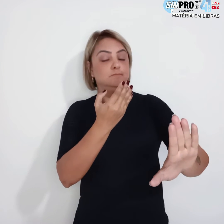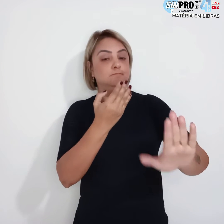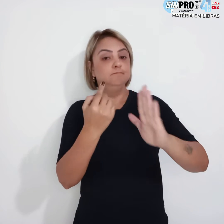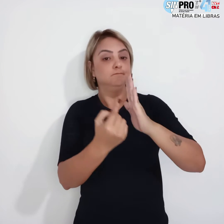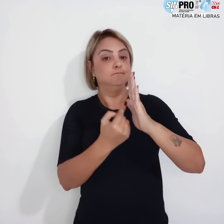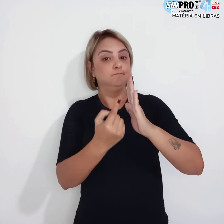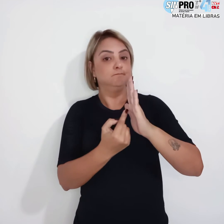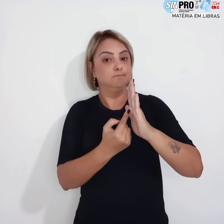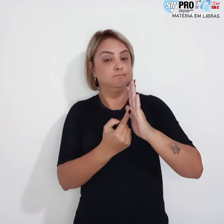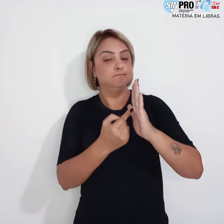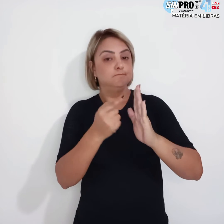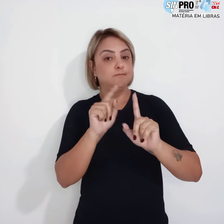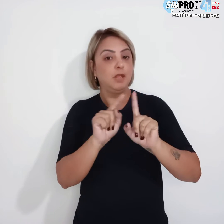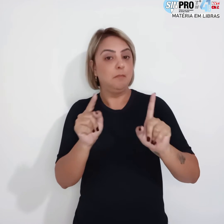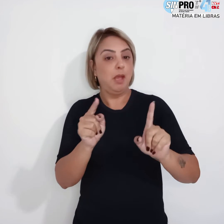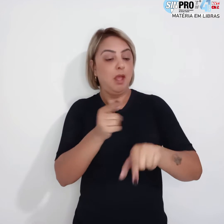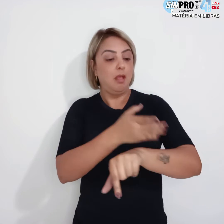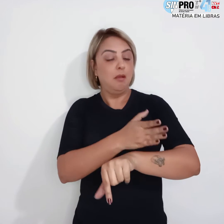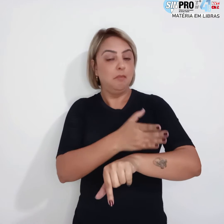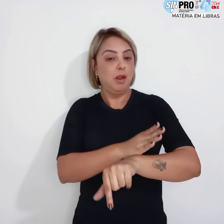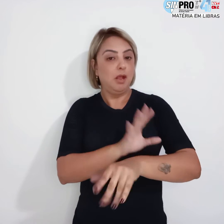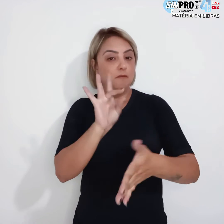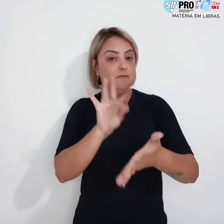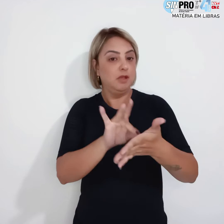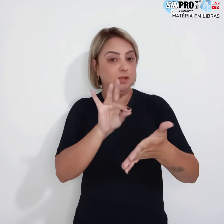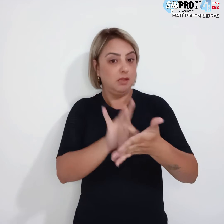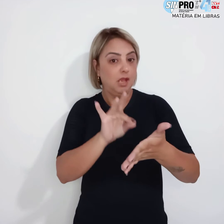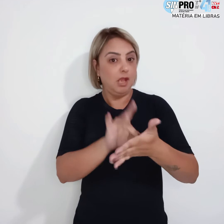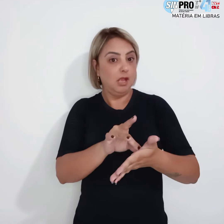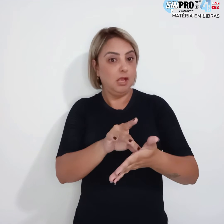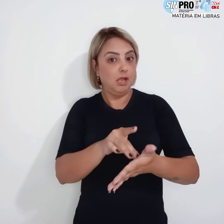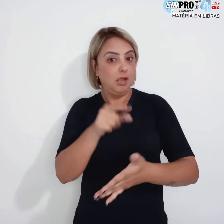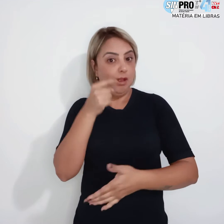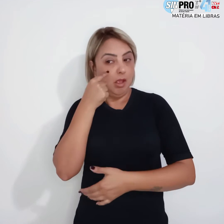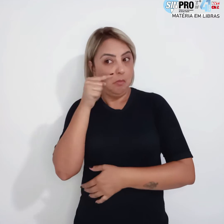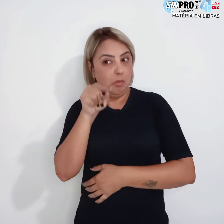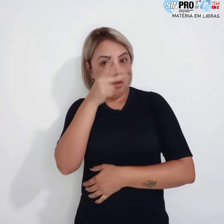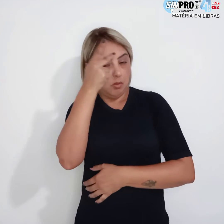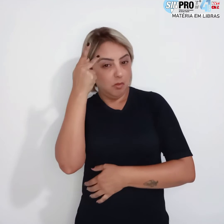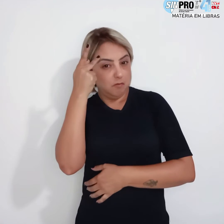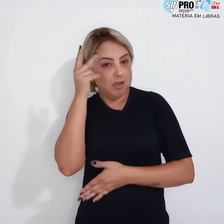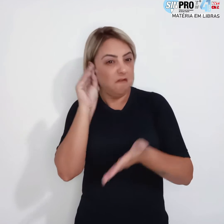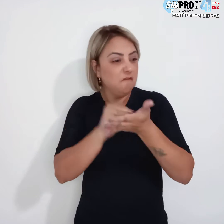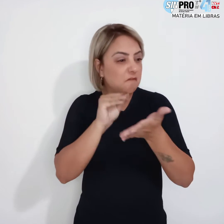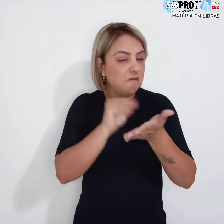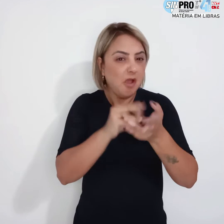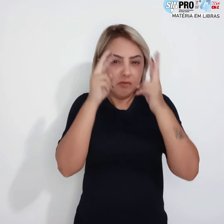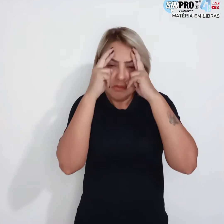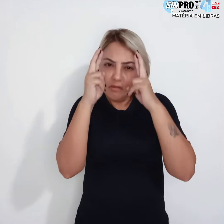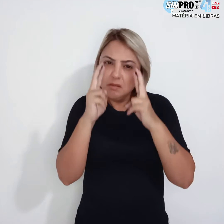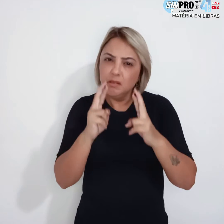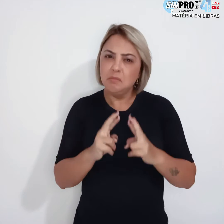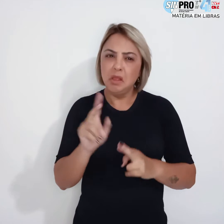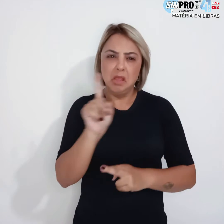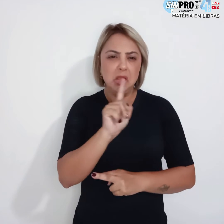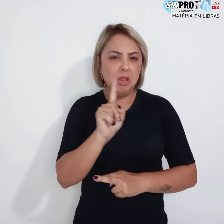candidatos. Mas, na prática, o que muitos candidatos presenciaram foi a falta de respeito e o não cumprimento